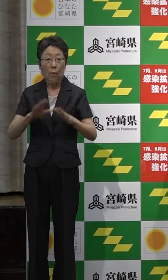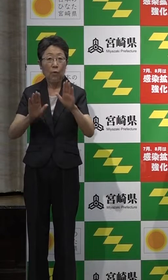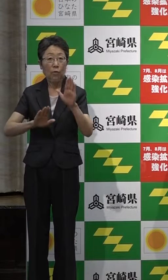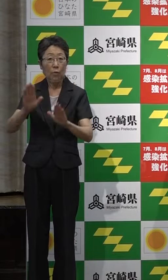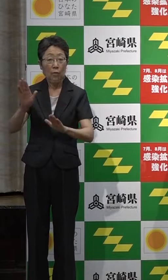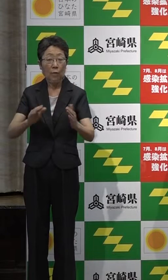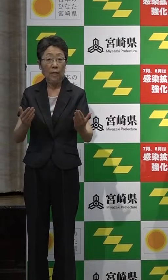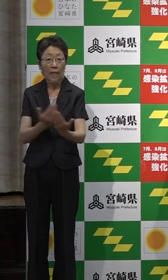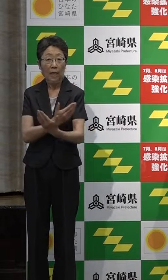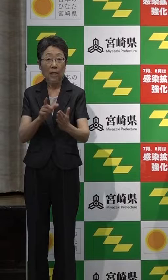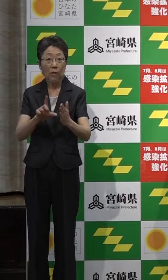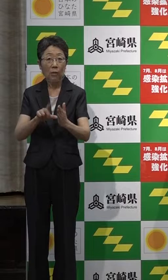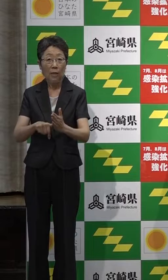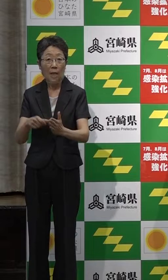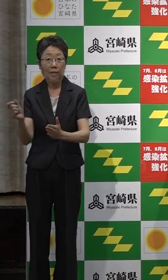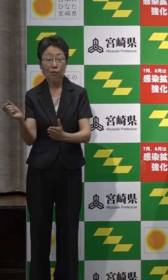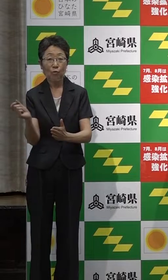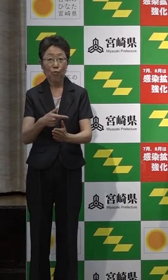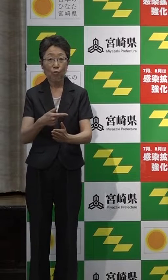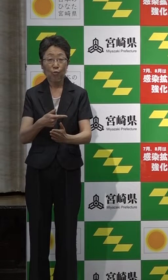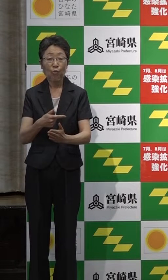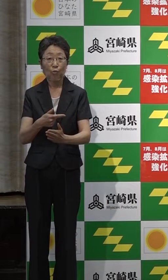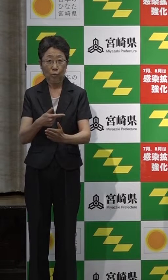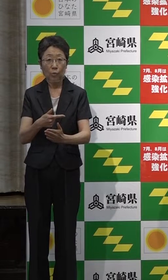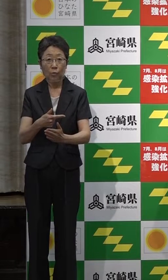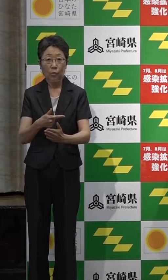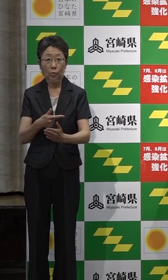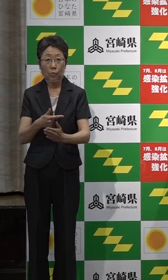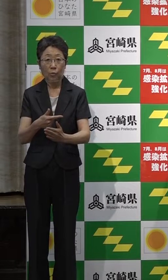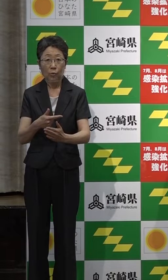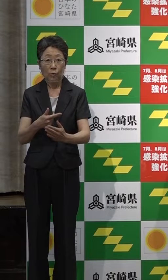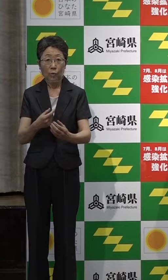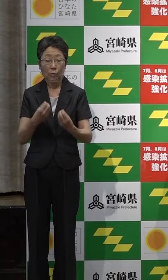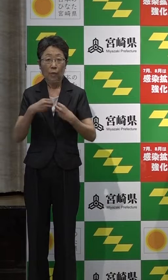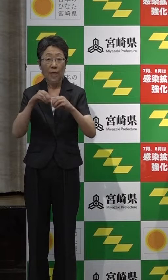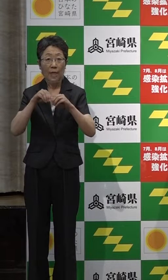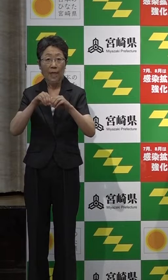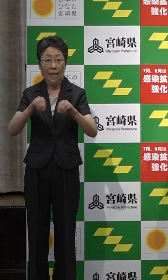は即座に、感